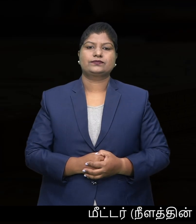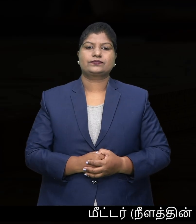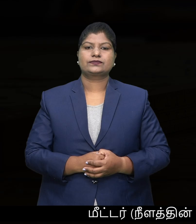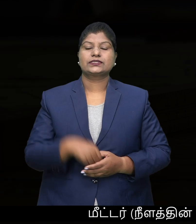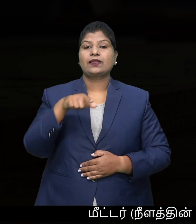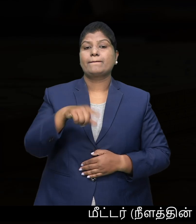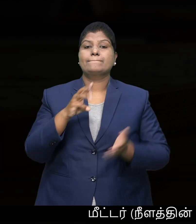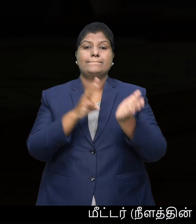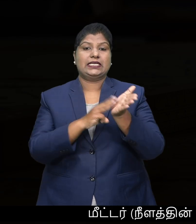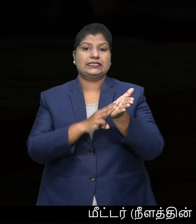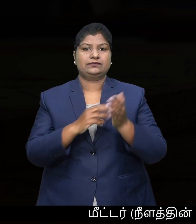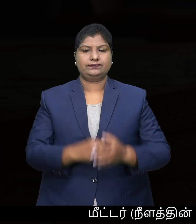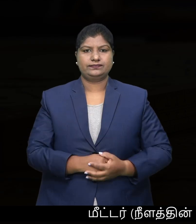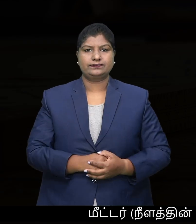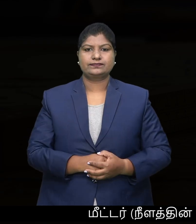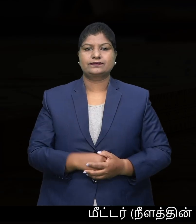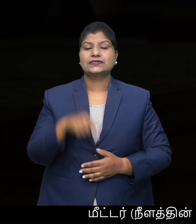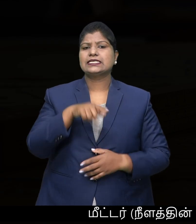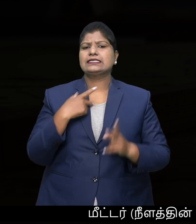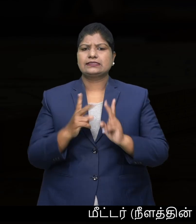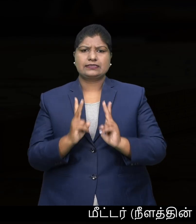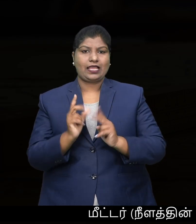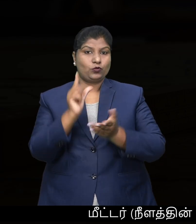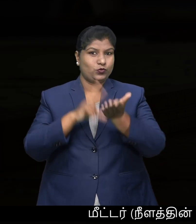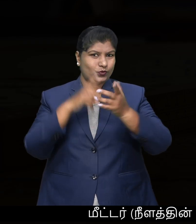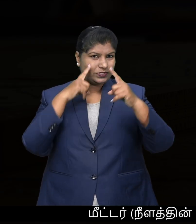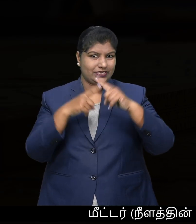மீட்டர், அதாவது நீளத்தின் நிலையான அலகு.